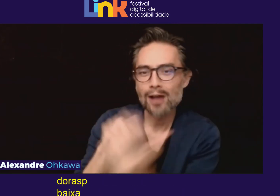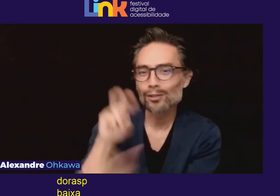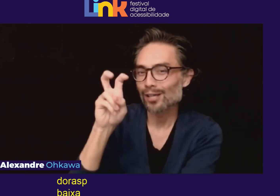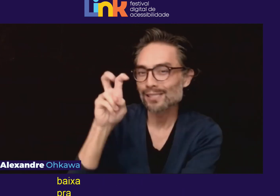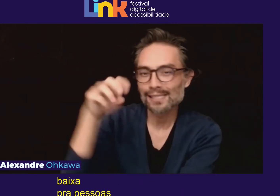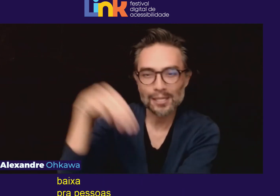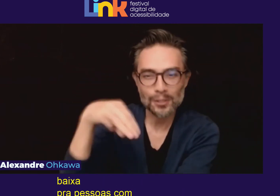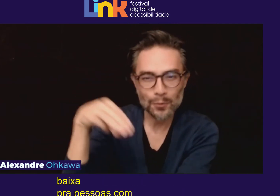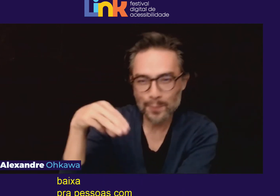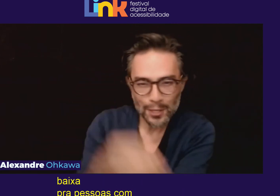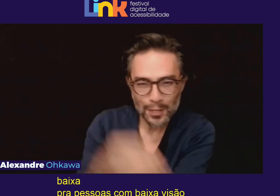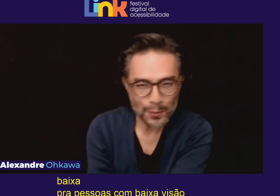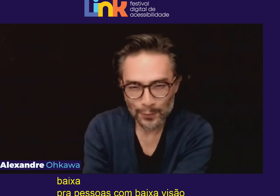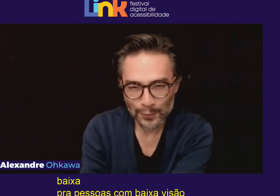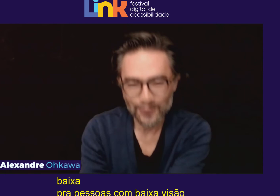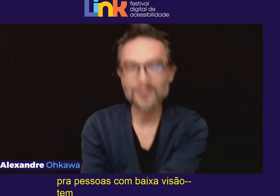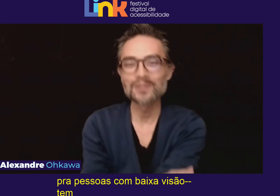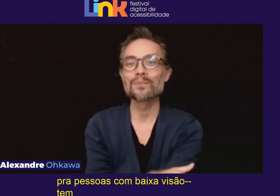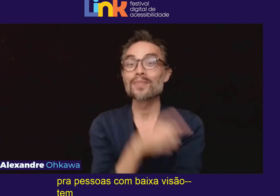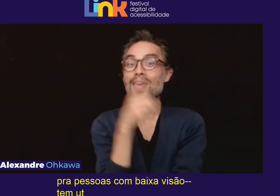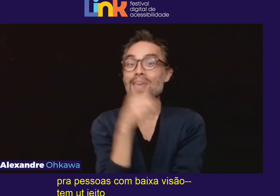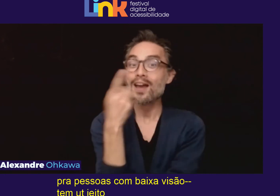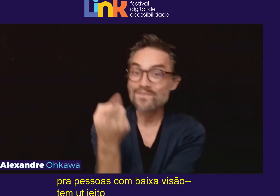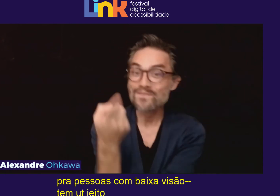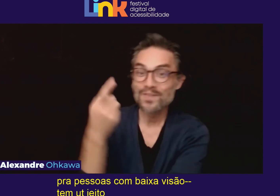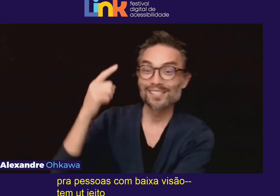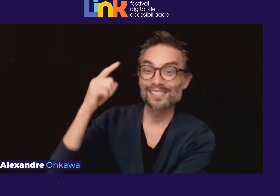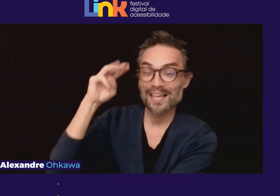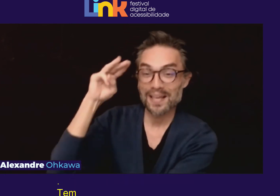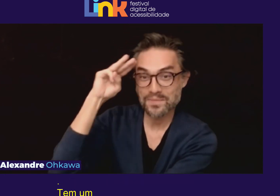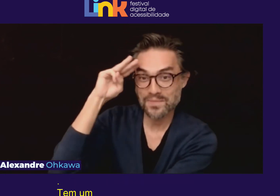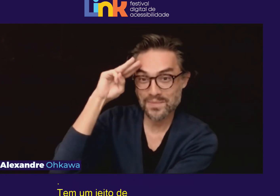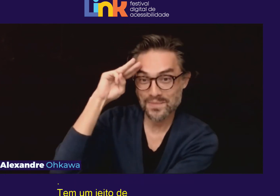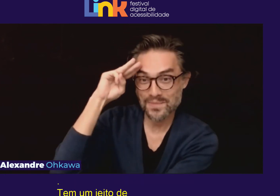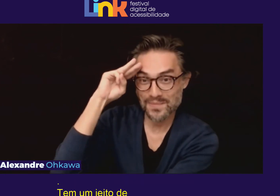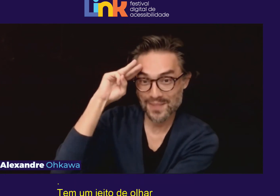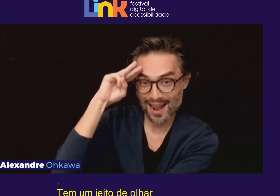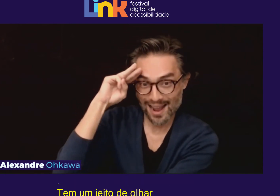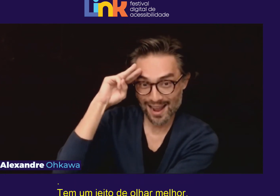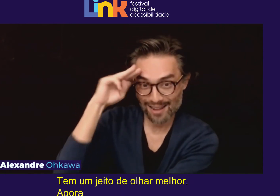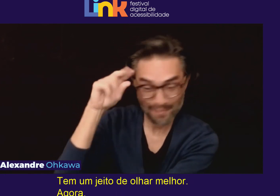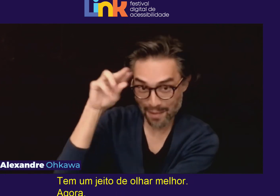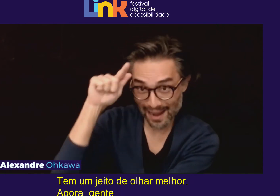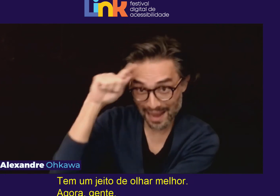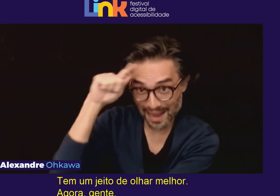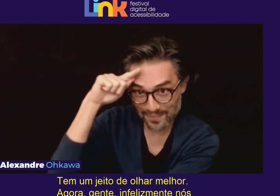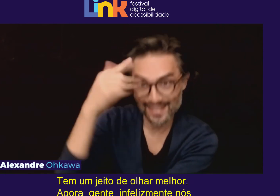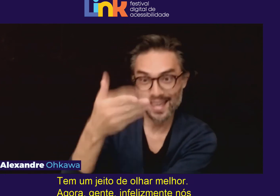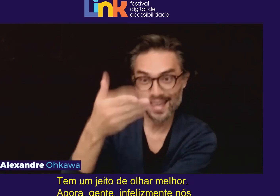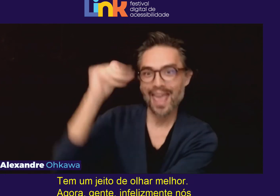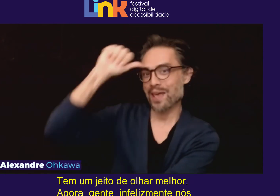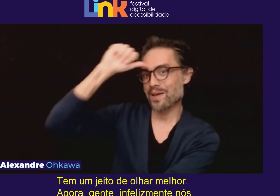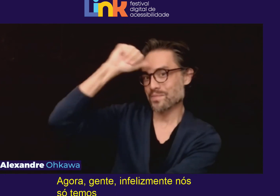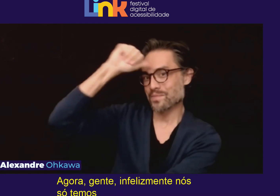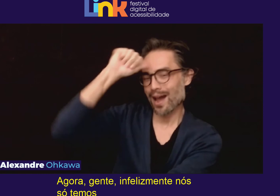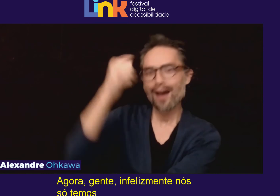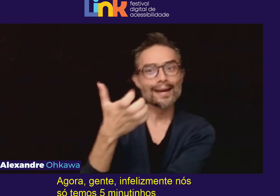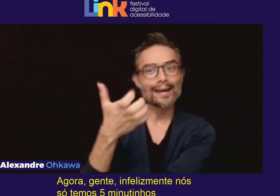né? Então, agora, gente, infelizmente, nós só temos 5 minutinhos e eu queria que o Gabriel